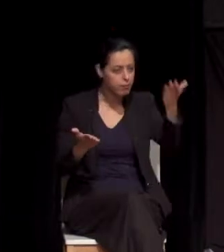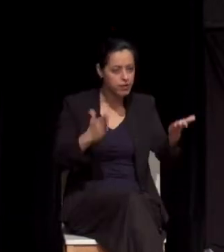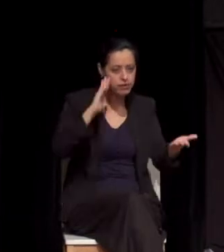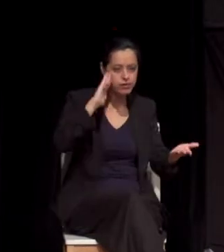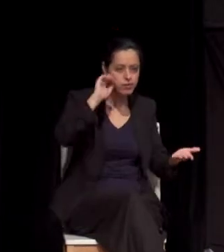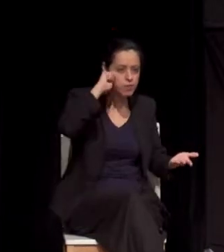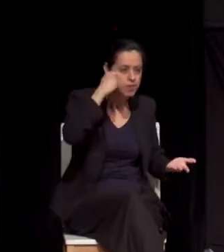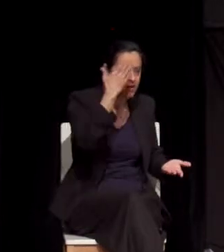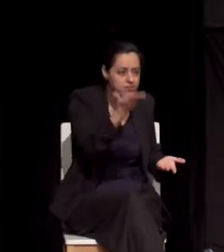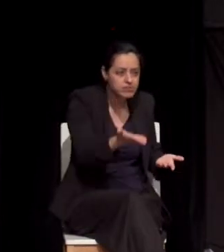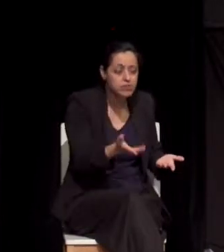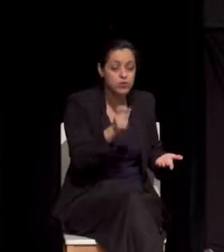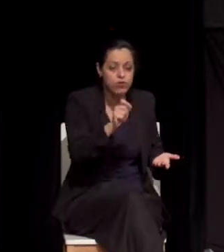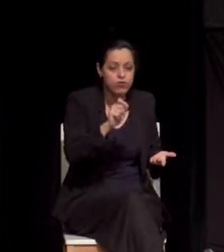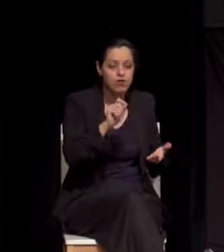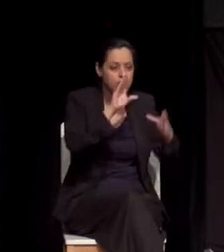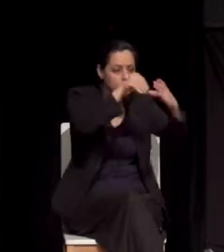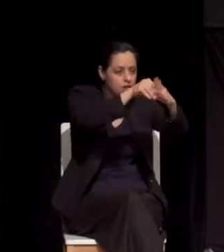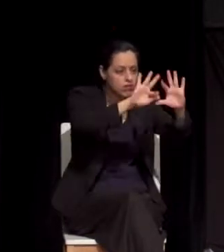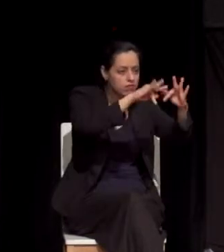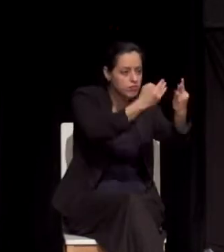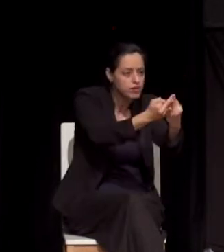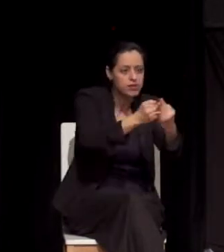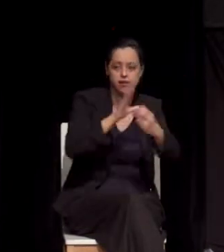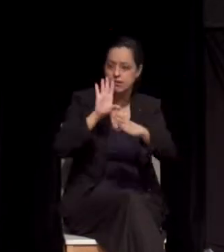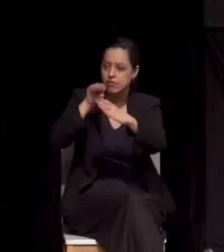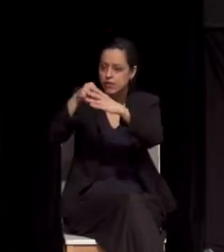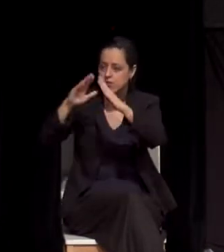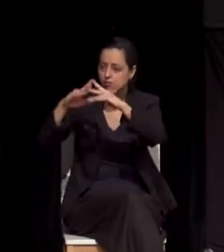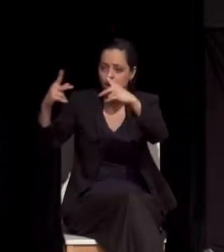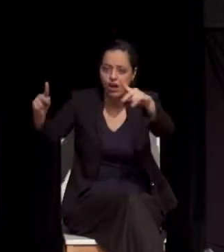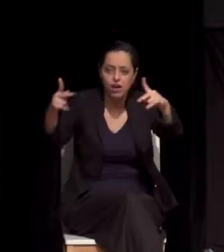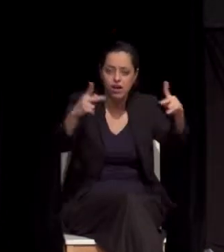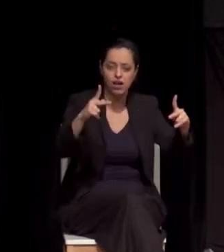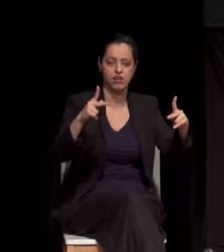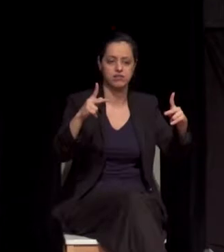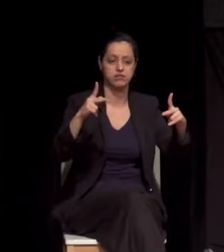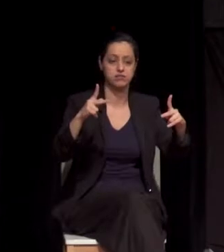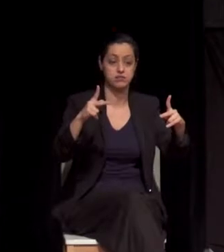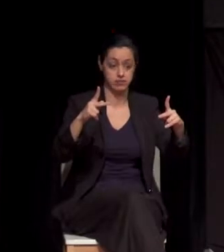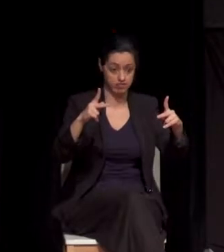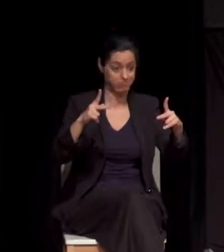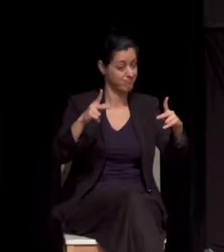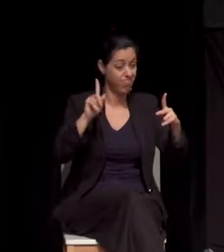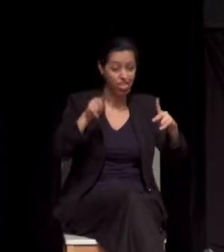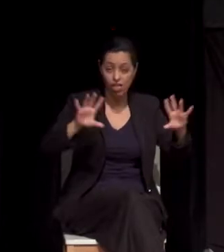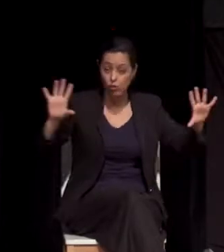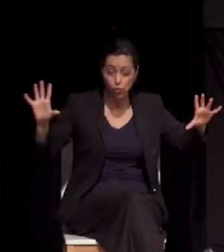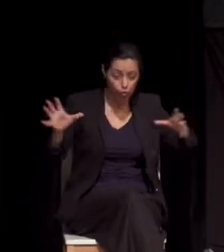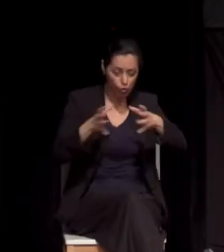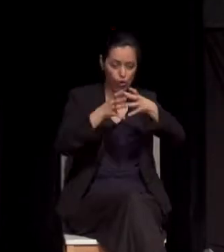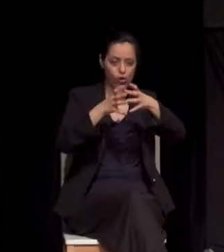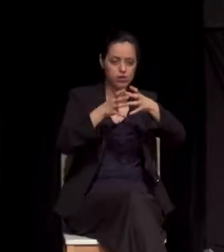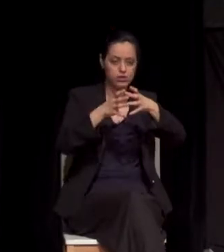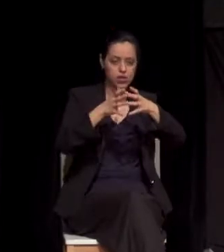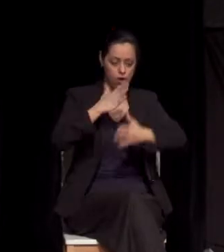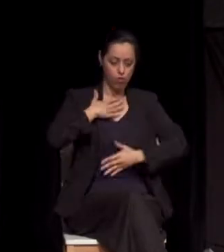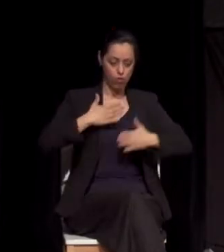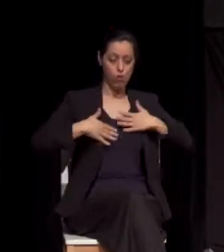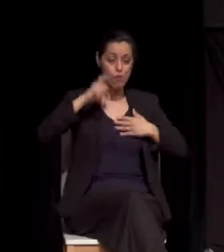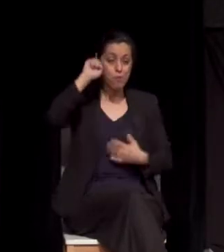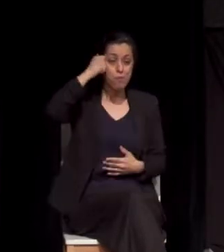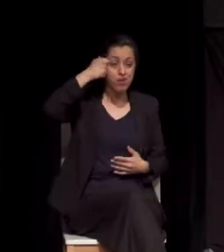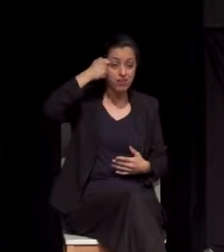dentro das famílias, dentro da militância. É coletivamente que a gente lida